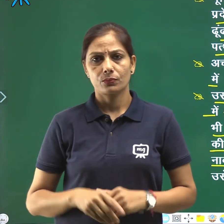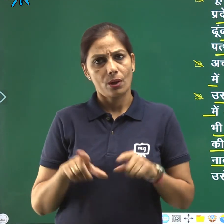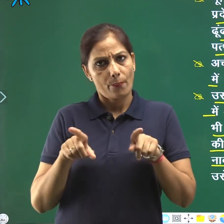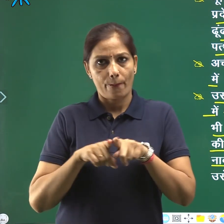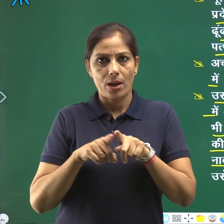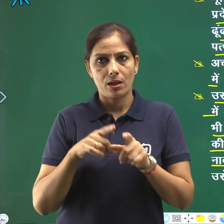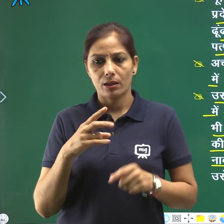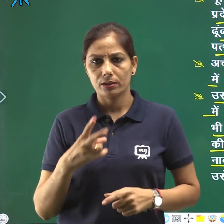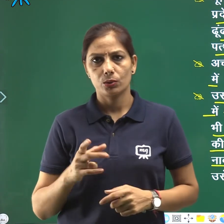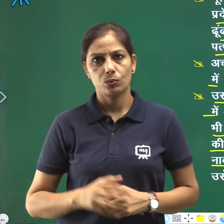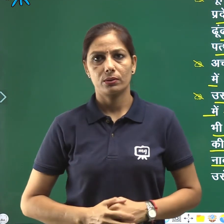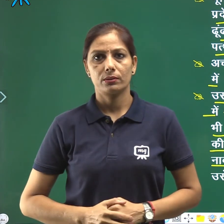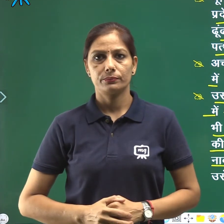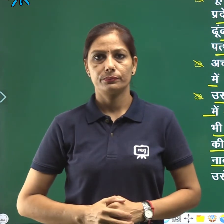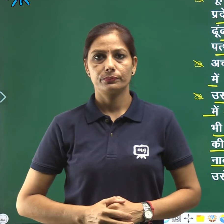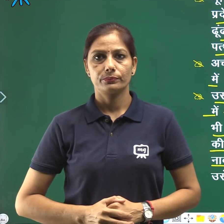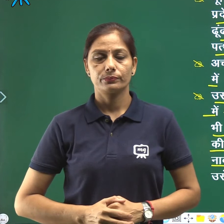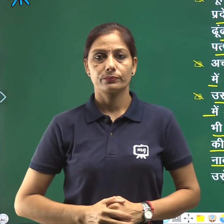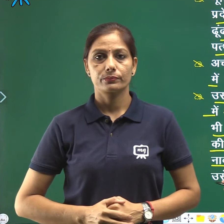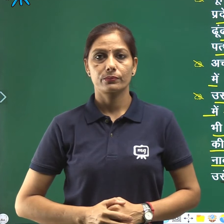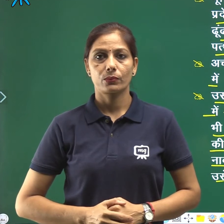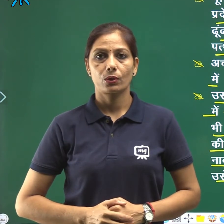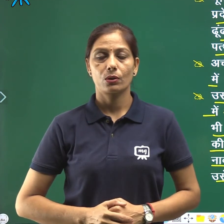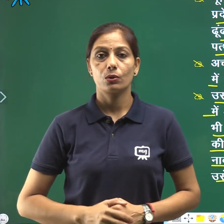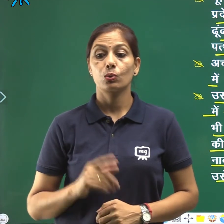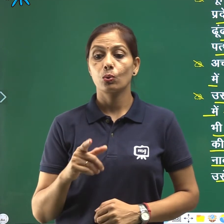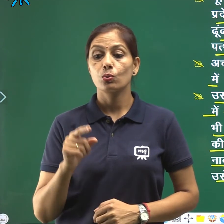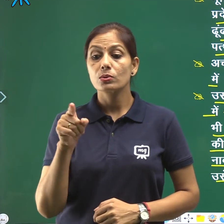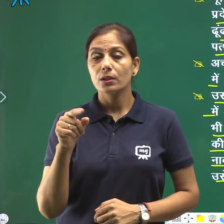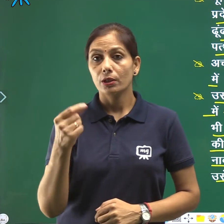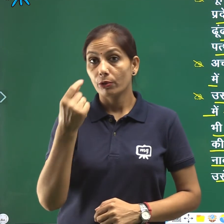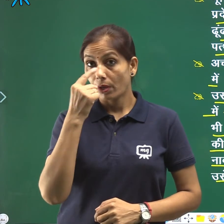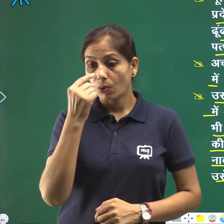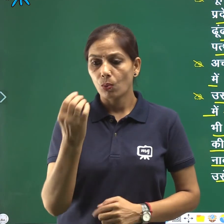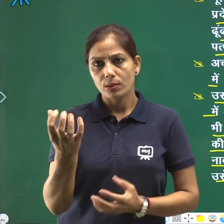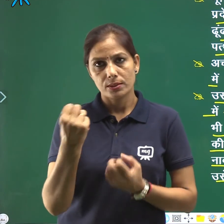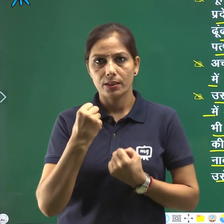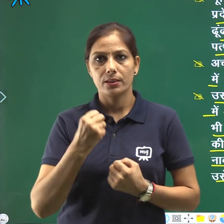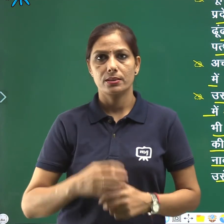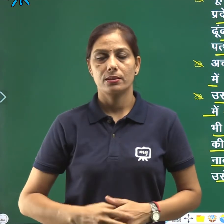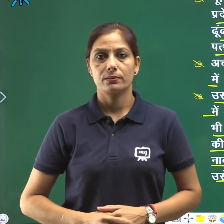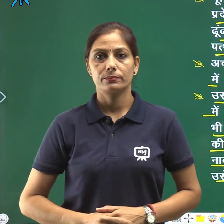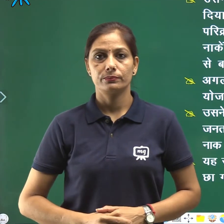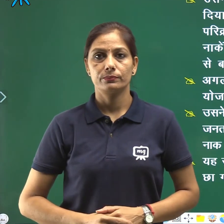मेल खाती है अर्थात मिलती है, तो उसे वहां से ले लिया जाए।